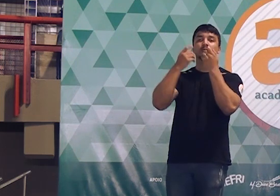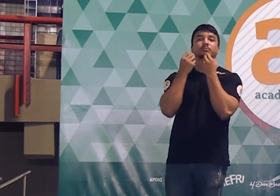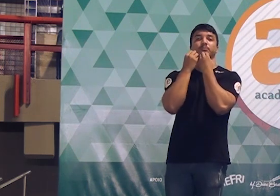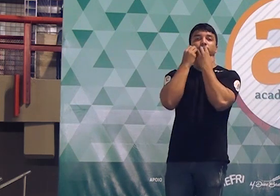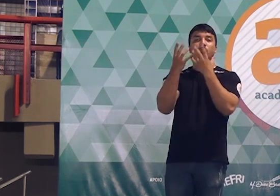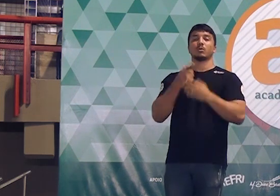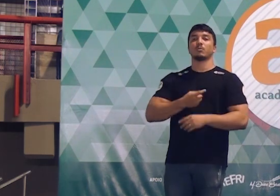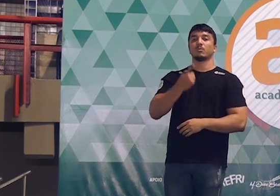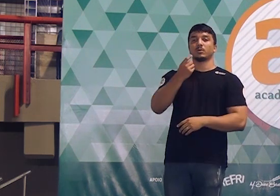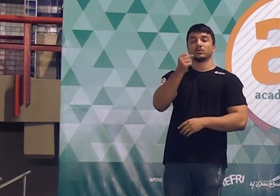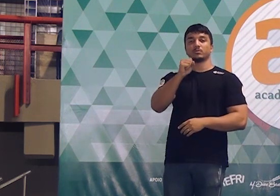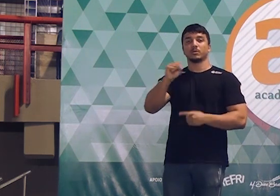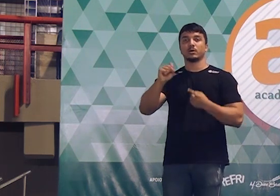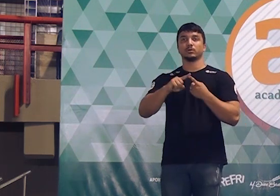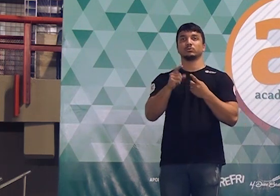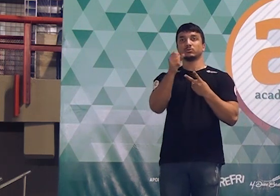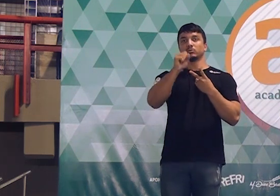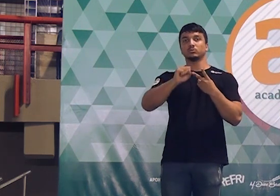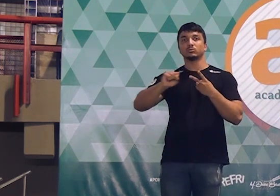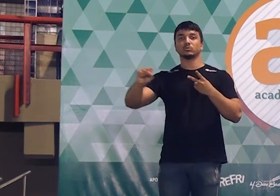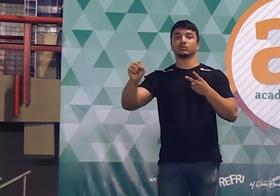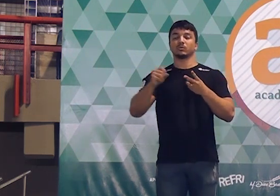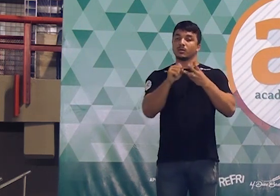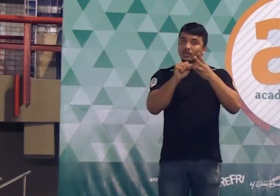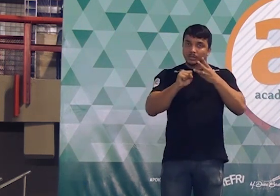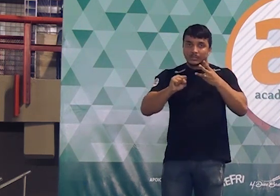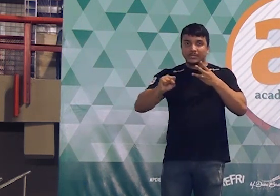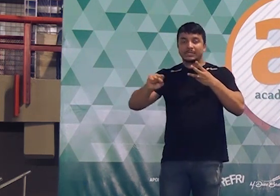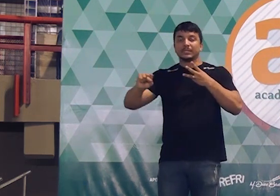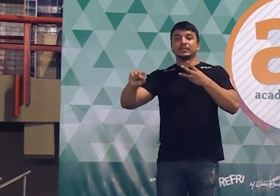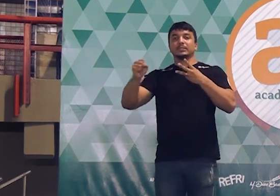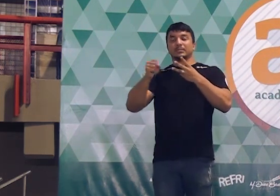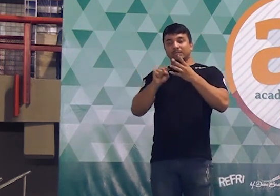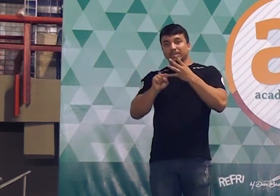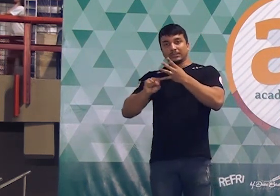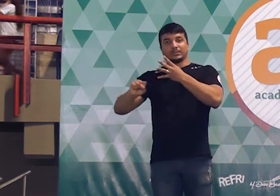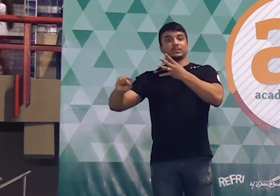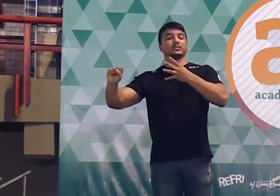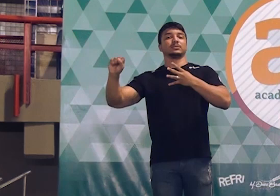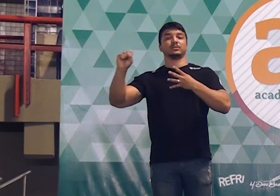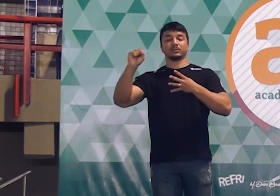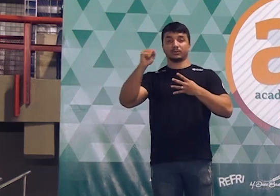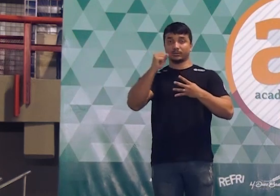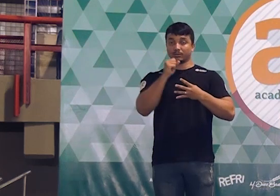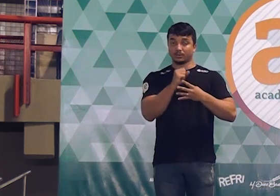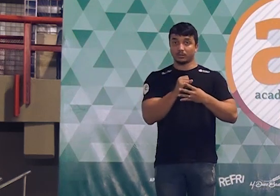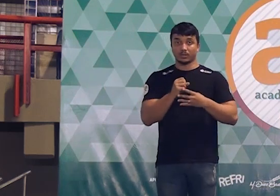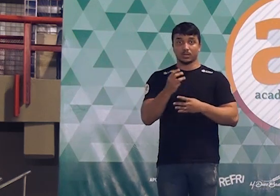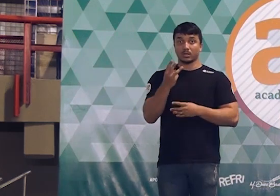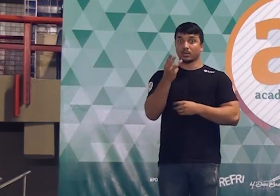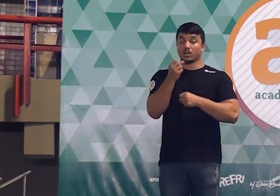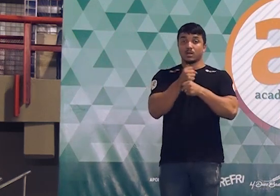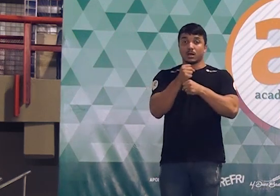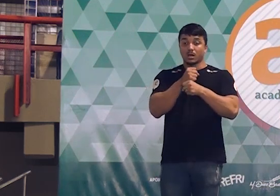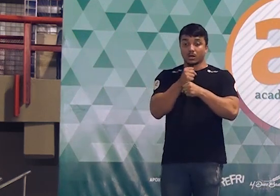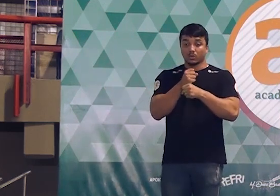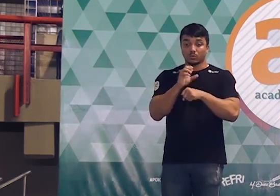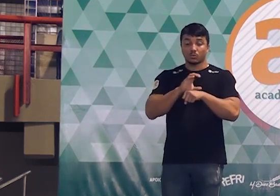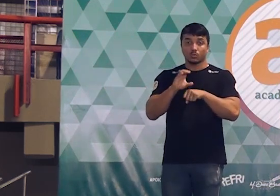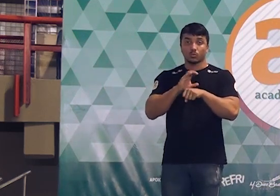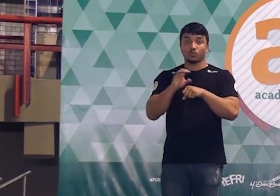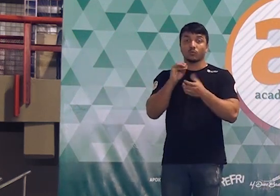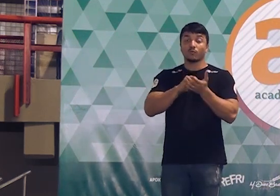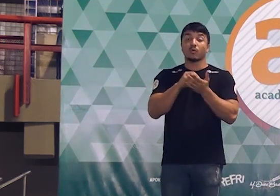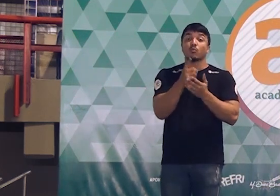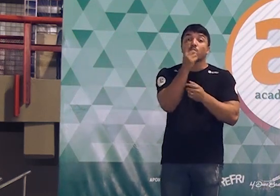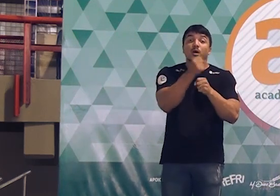1 semestre, 2, 3, 4, terceiro ano de curso. Faltava